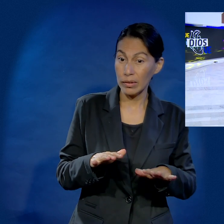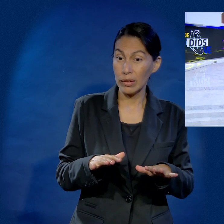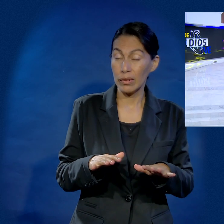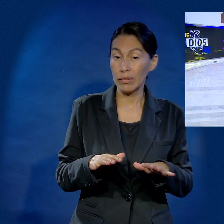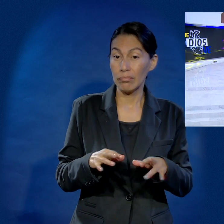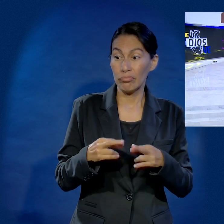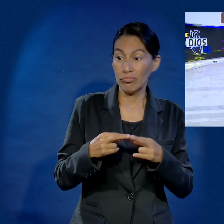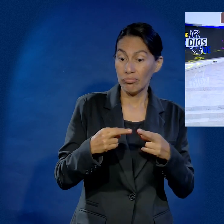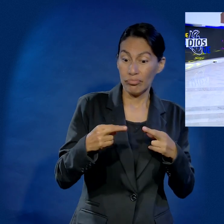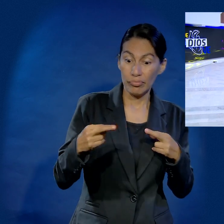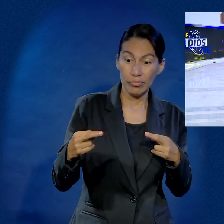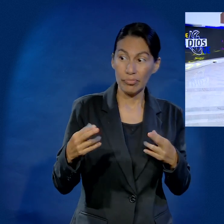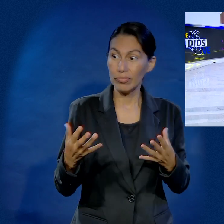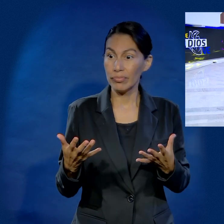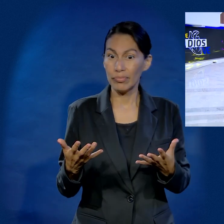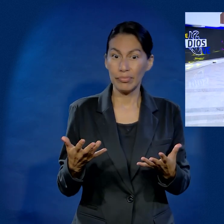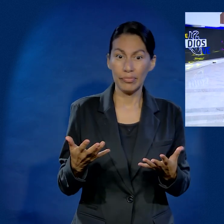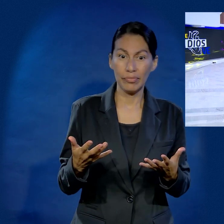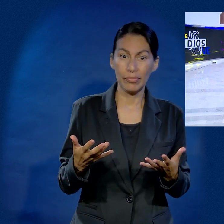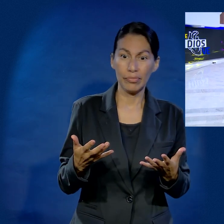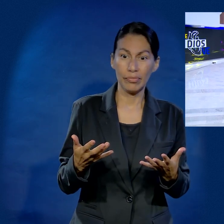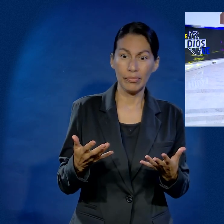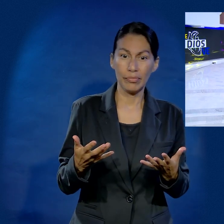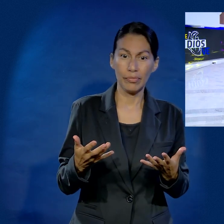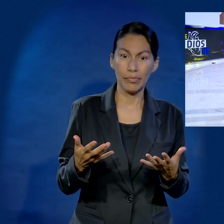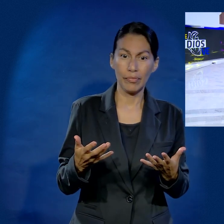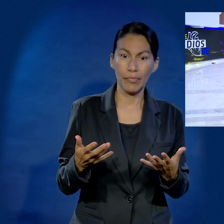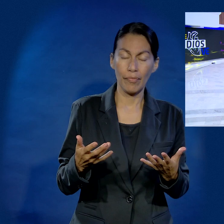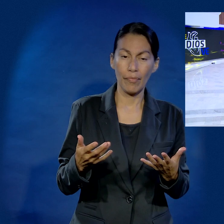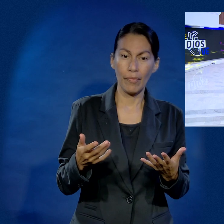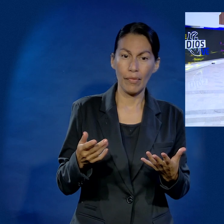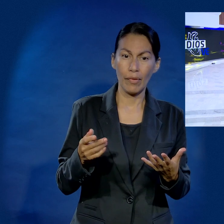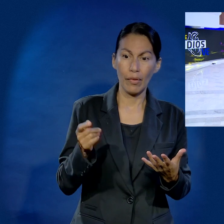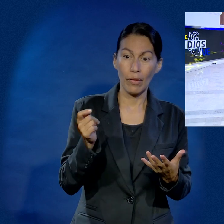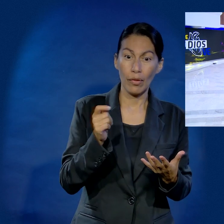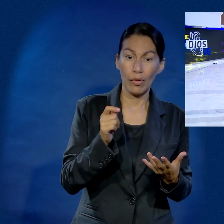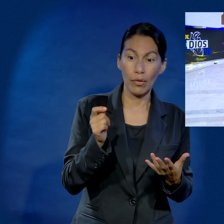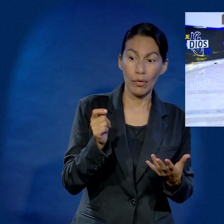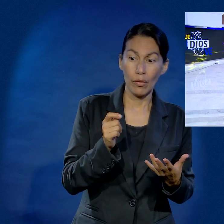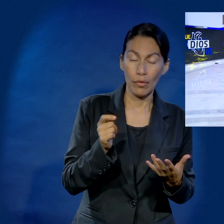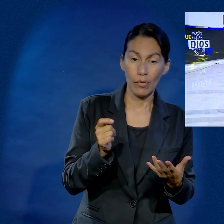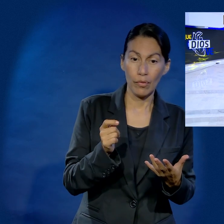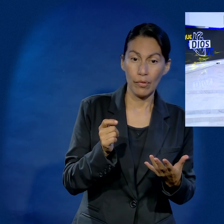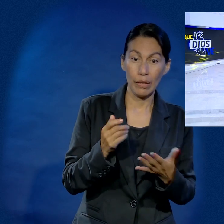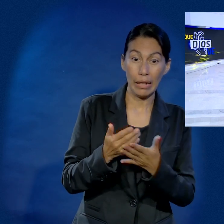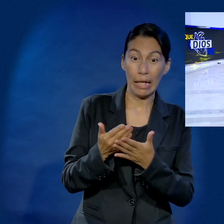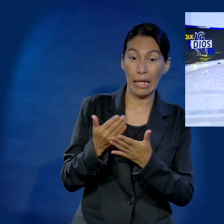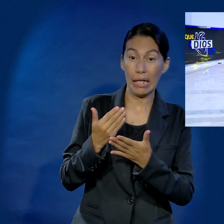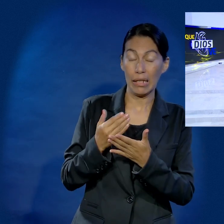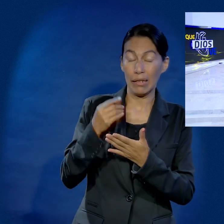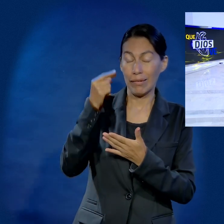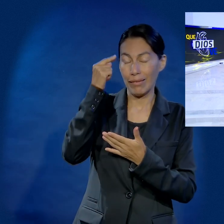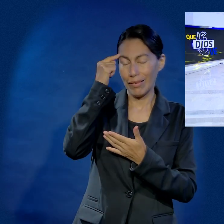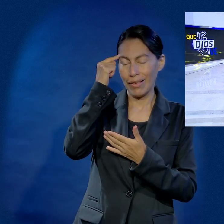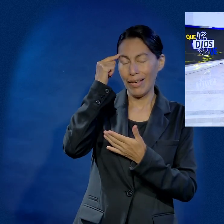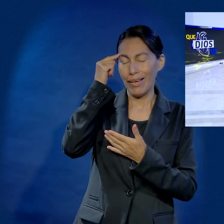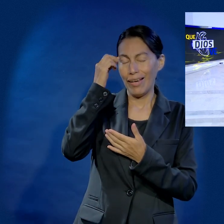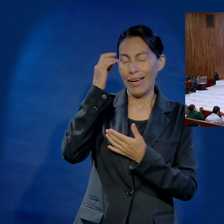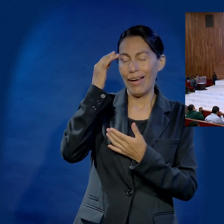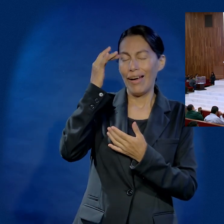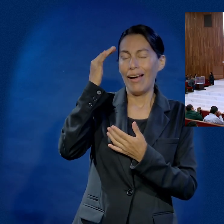A veces se arruinan las relaciones porque hacemos novia a la muchacha en la mente antes que en la